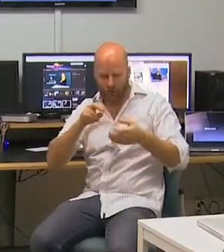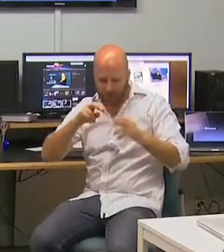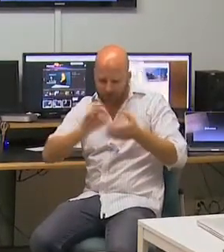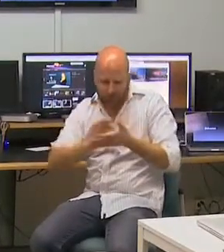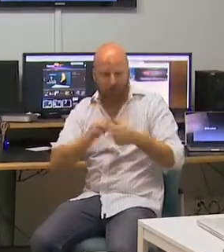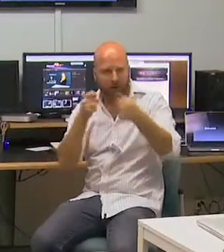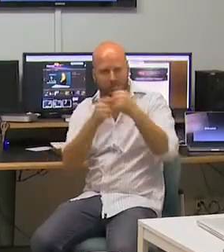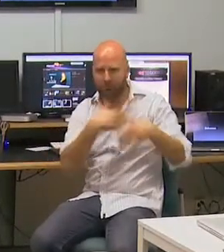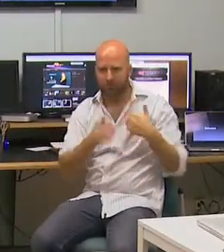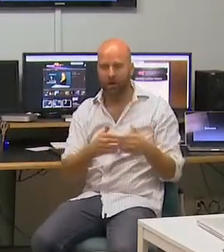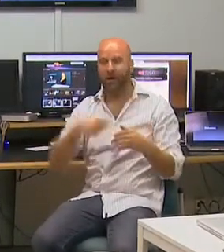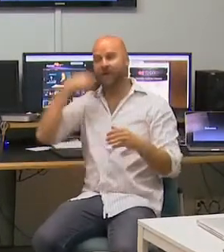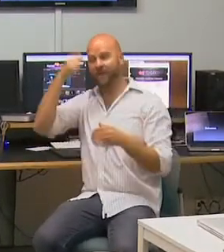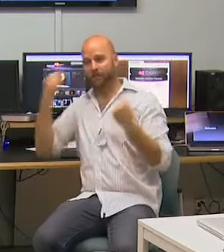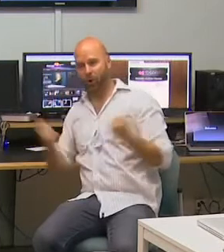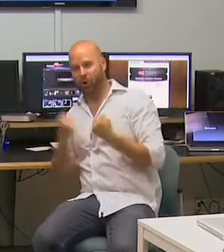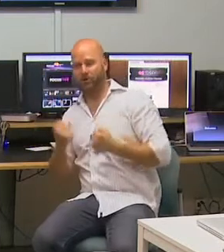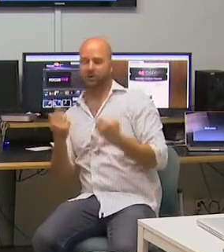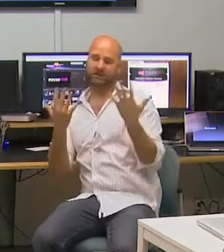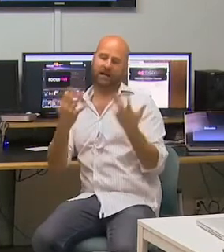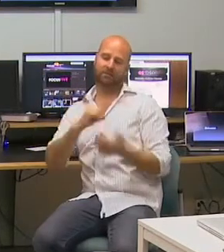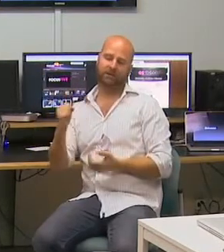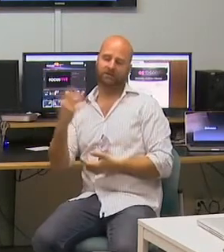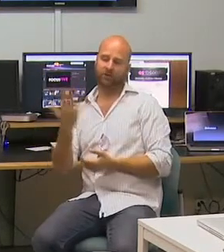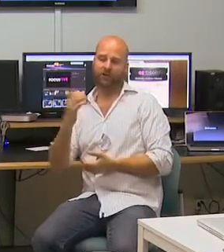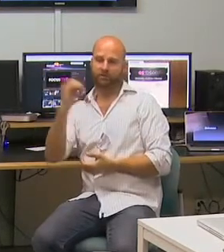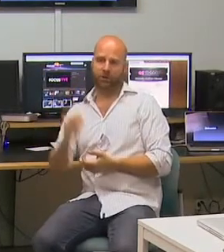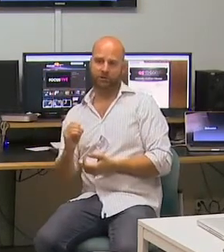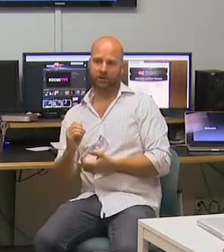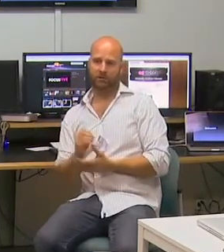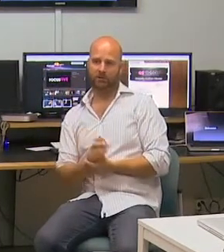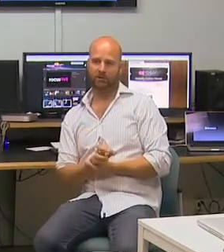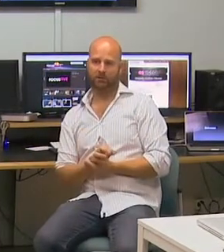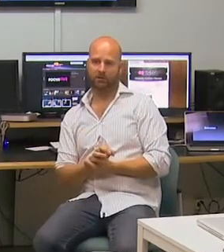über die Recherche, über all das wird investiert. Und allein die Produktion ist dann